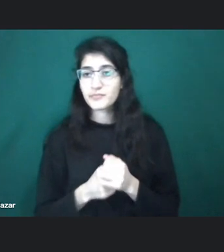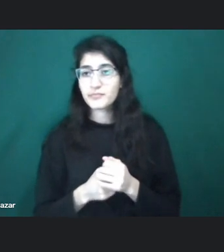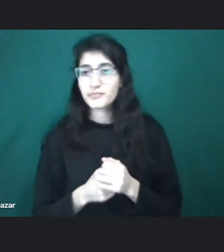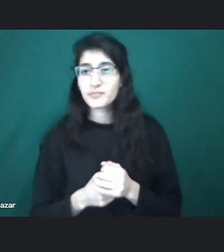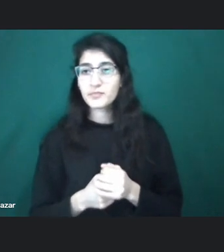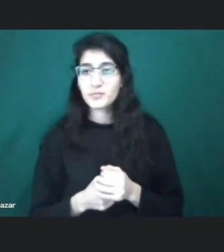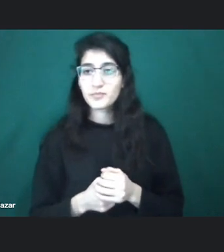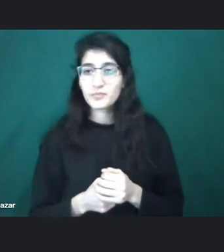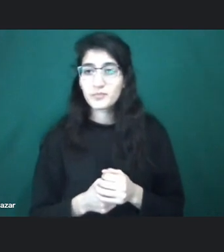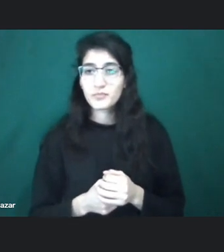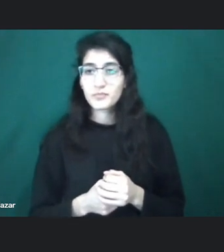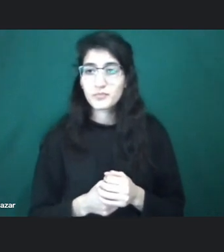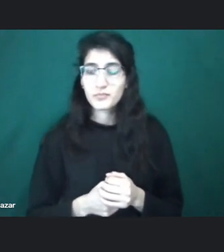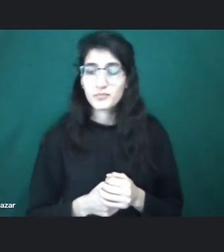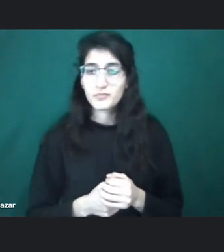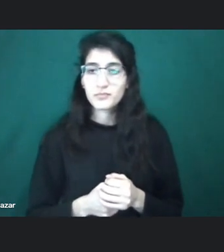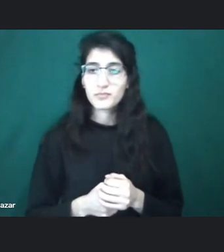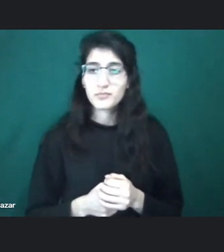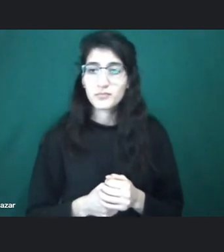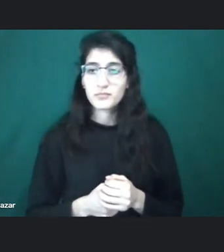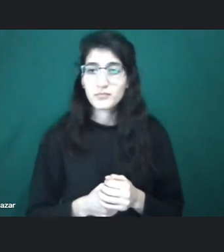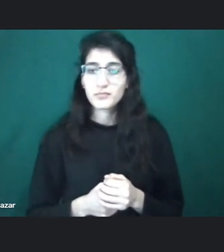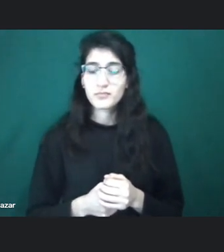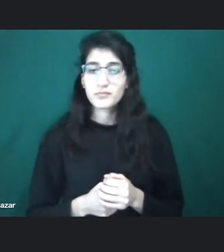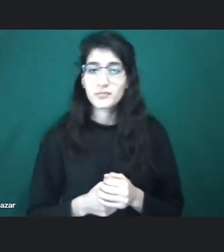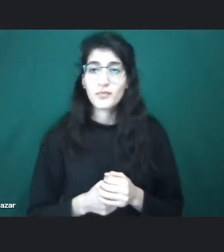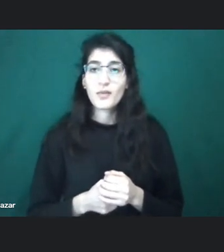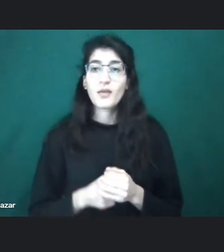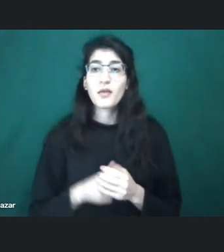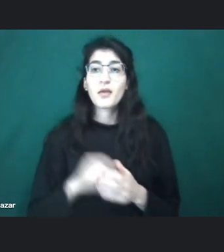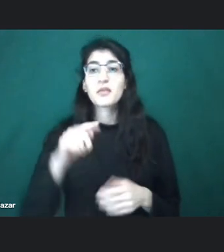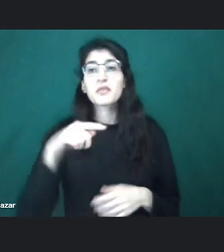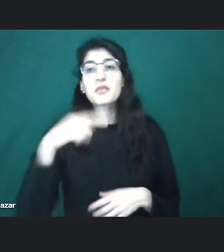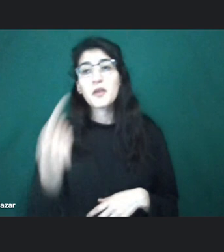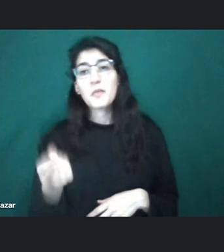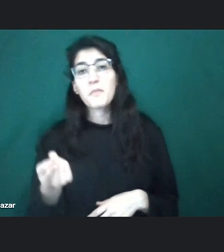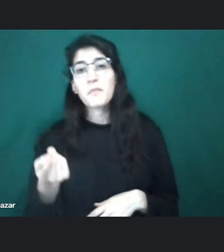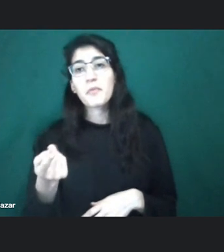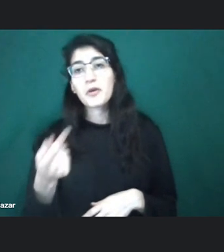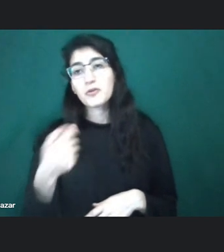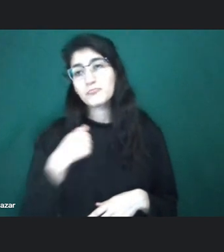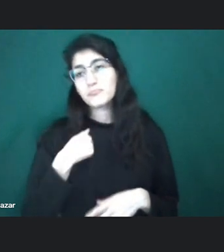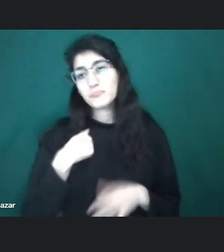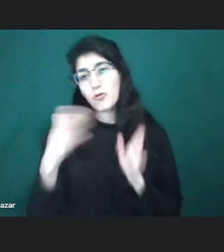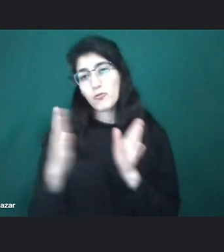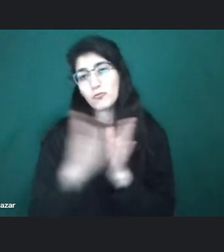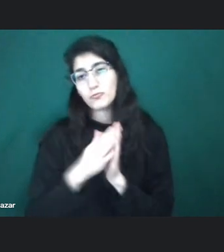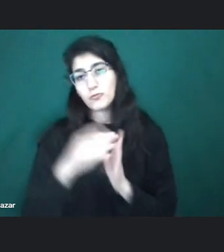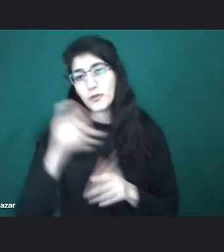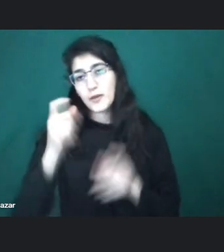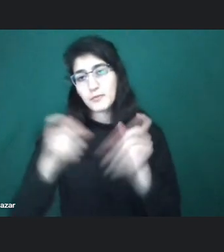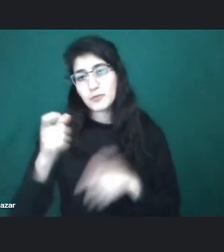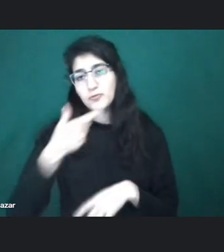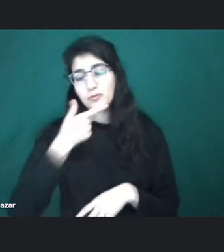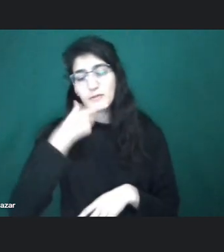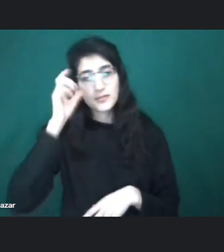y después entonces me quedo con la gente del semipresencial, ¿sí?